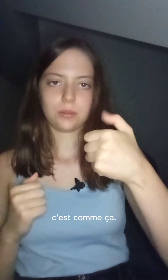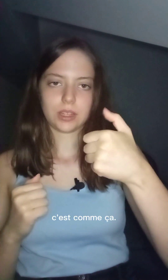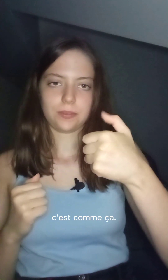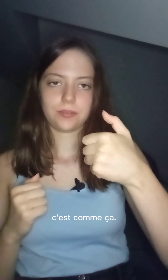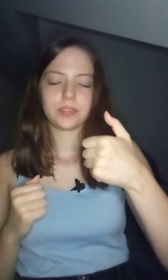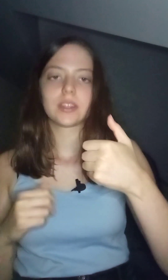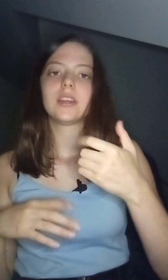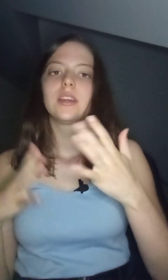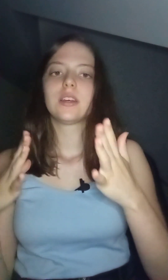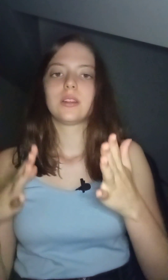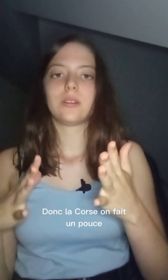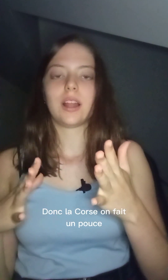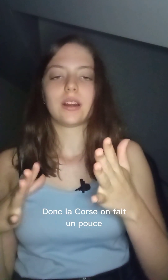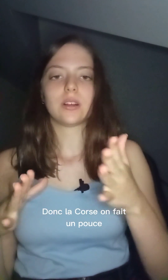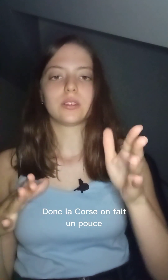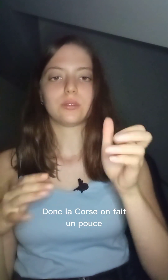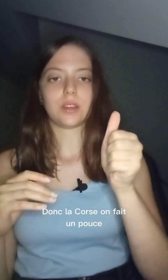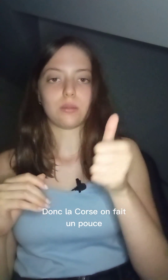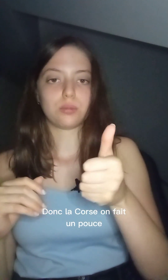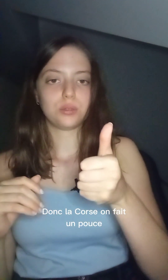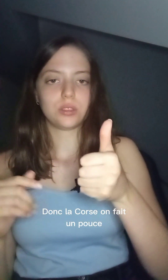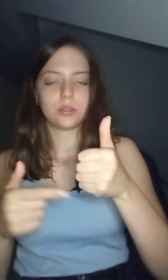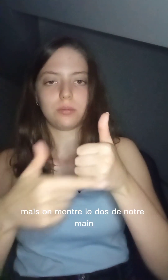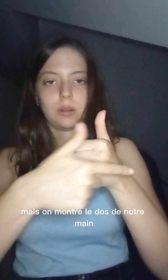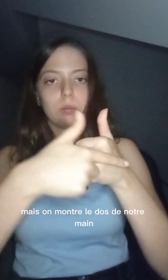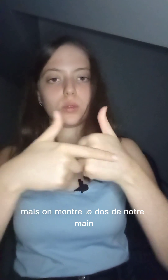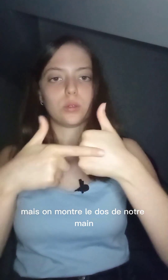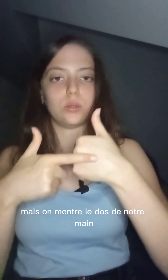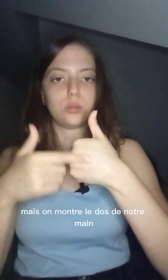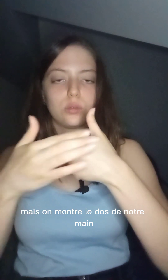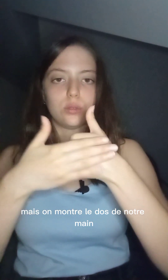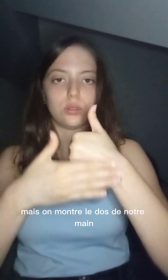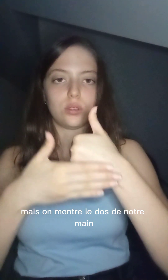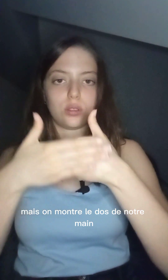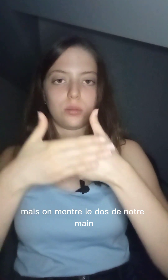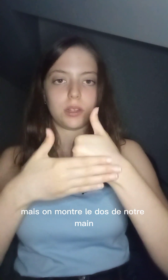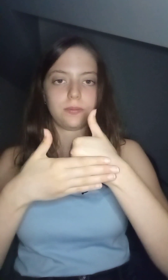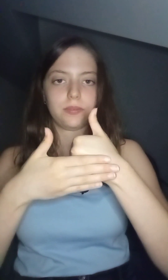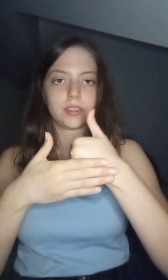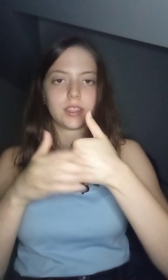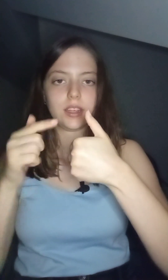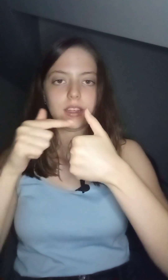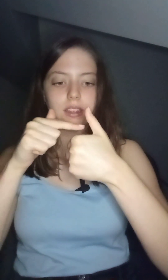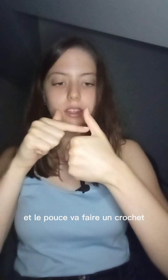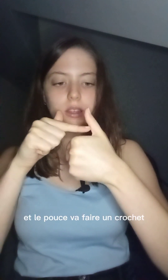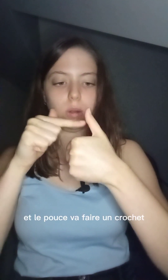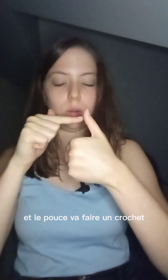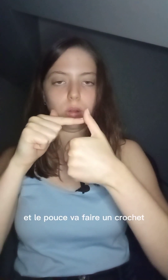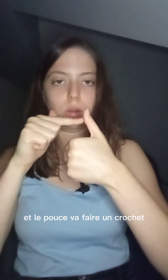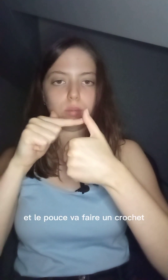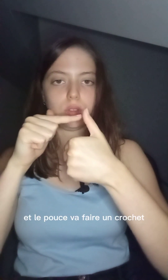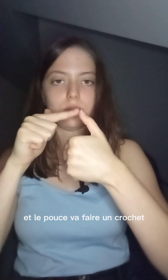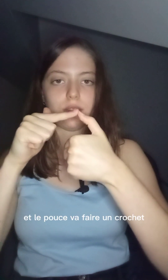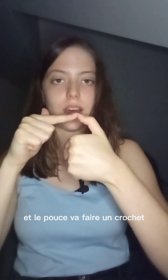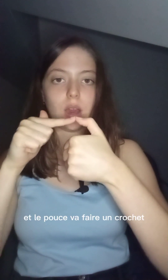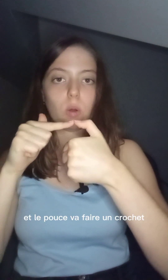ça. Donc la Corse, on fait un pouce, mais on montre le dos de notre main, et le pouce va faire un